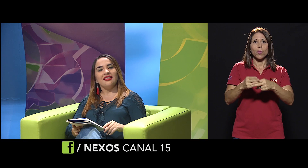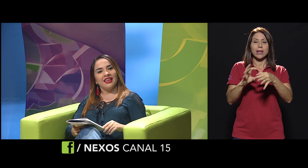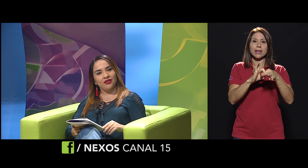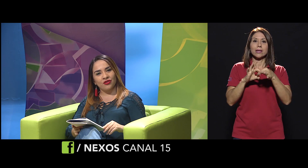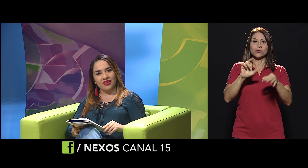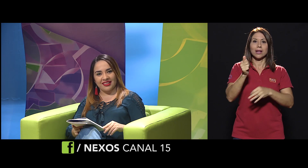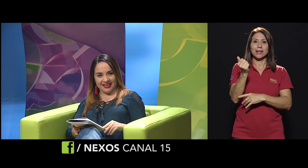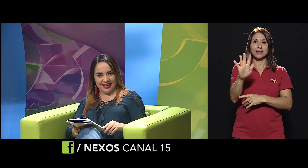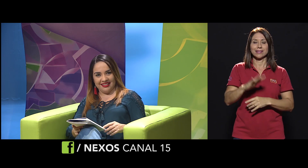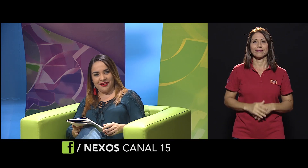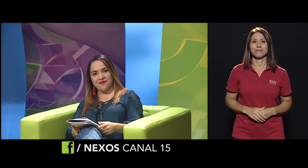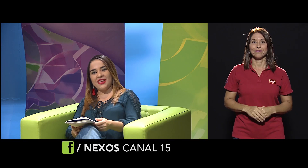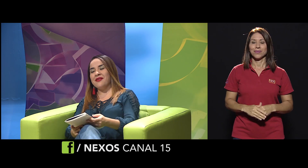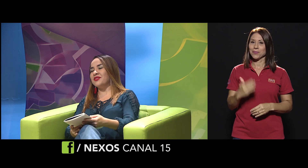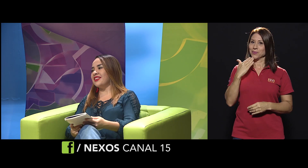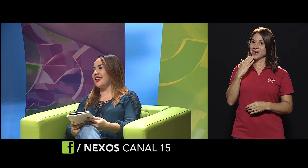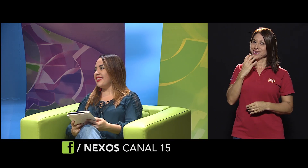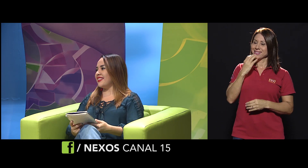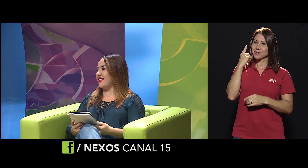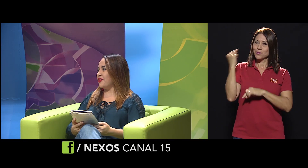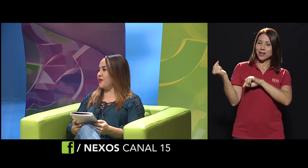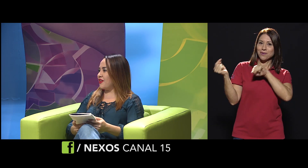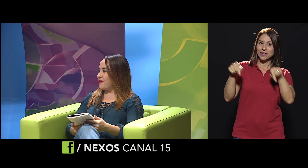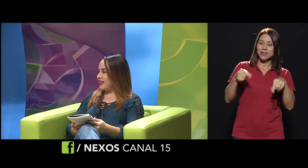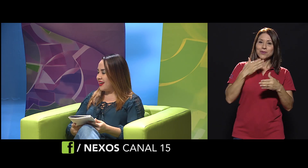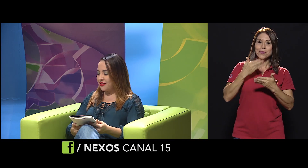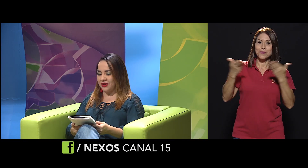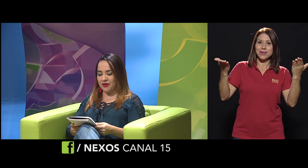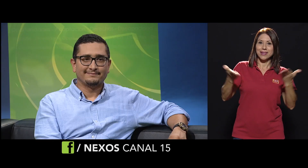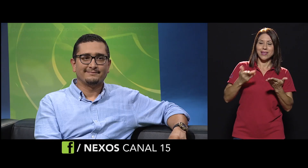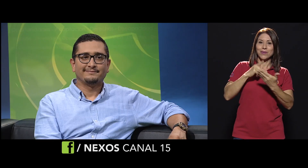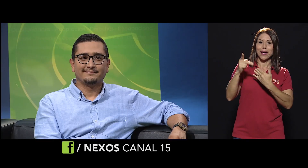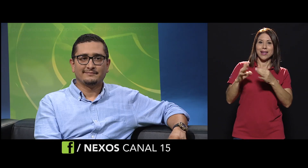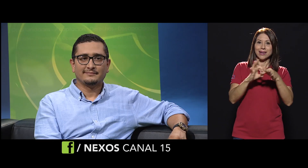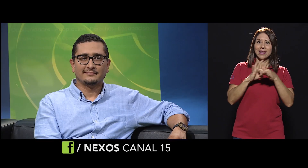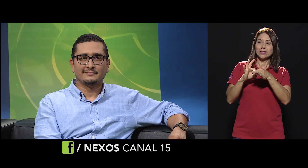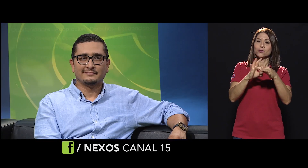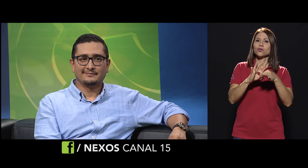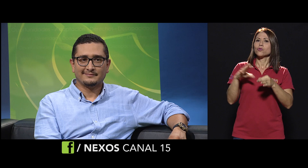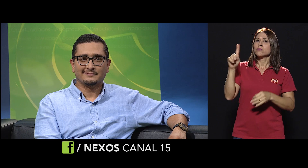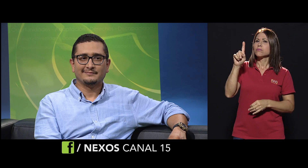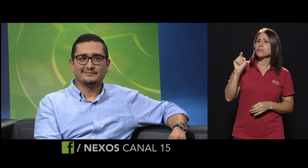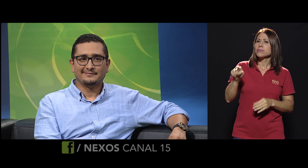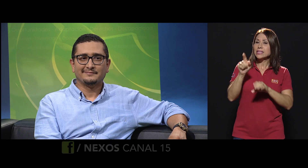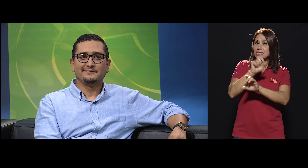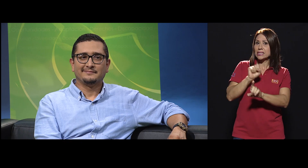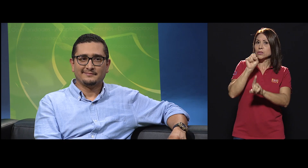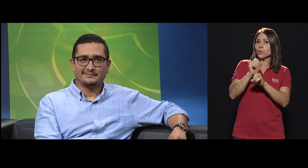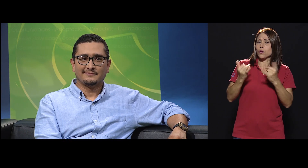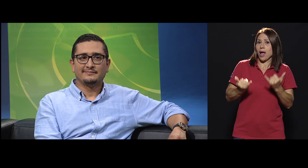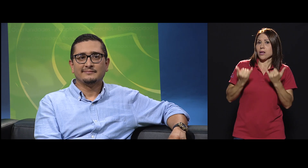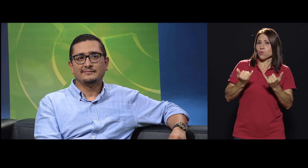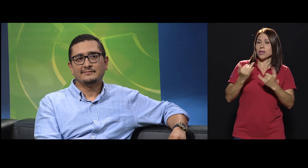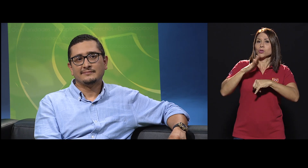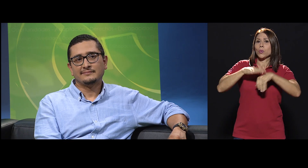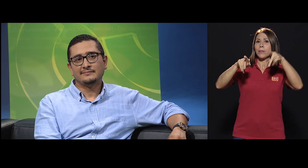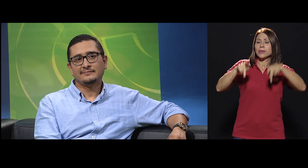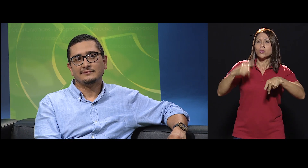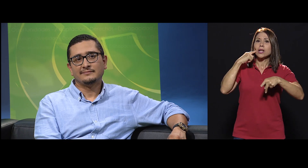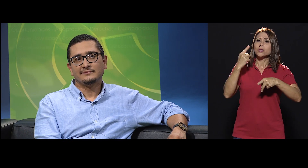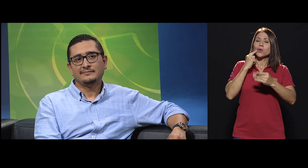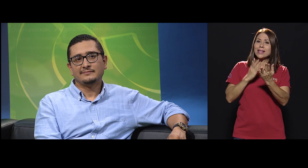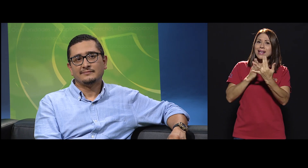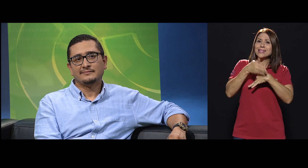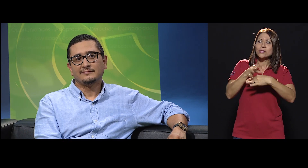Facebook Nexos Canal 15. Muchas gracias, Carlos, por acompañarnos y bienvenido a Nexos. Carlos, ¿cuál es la situación actual del acceso de